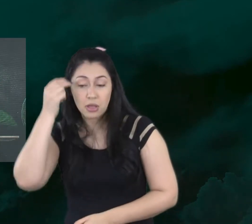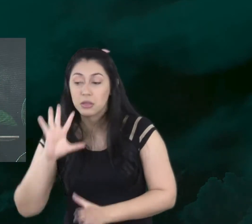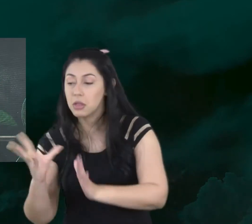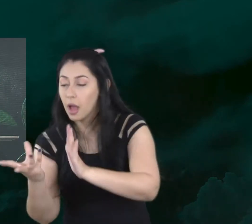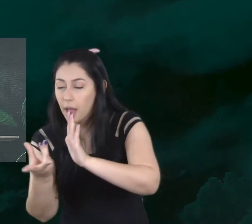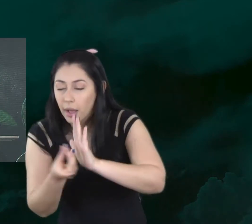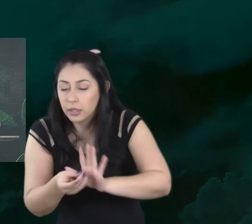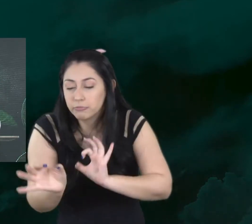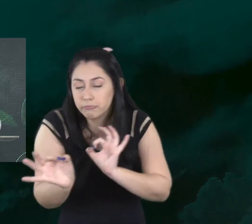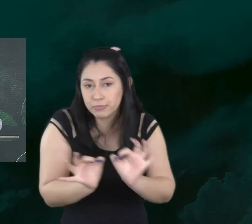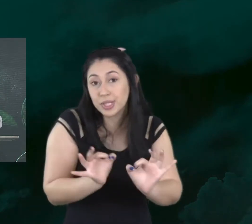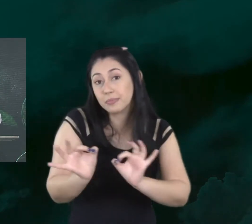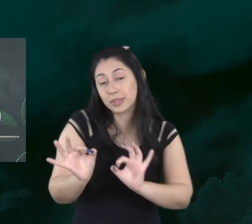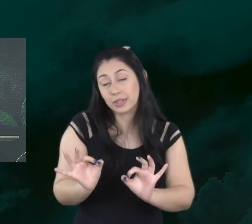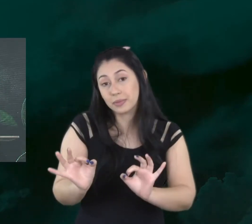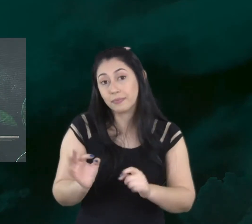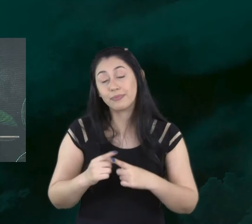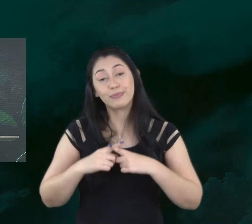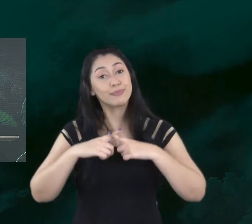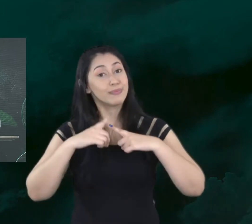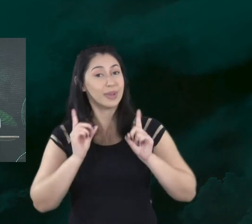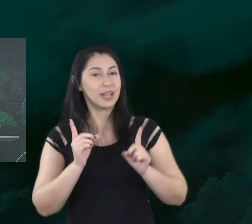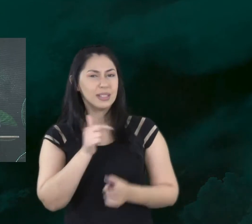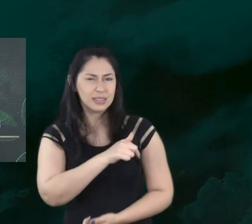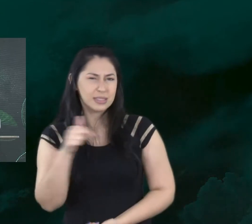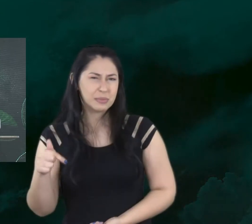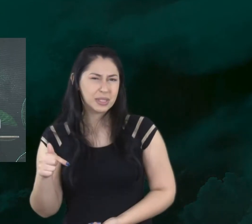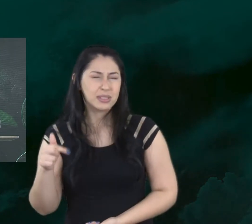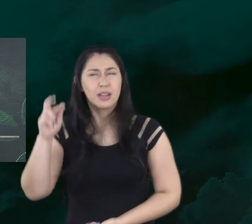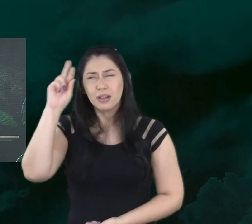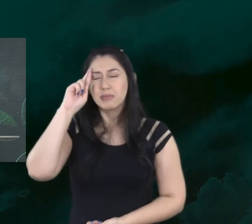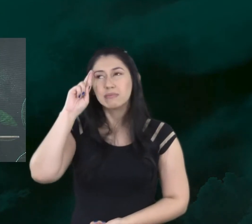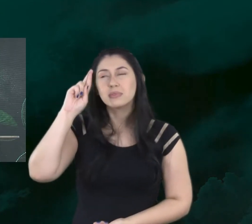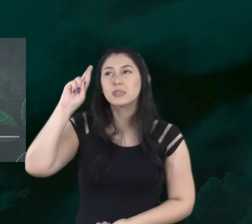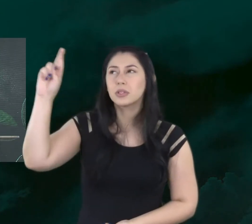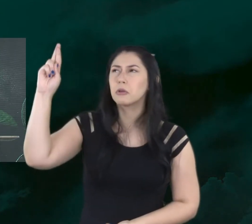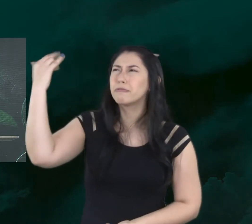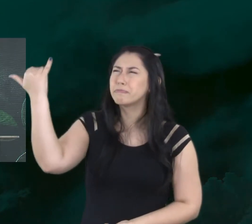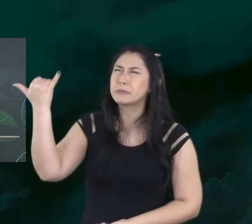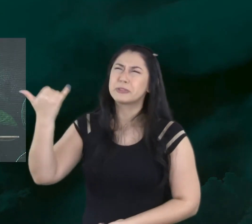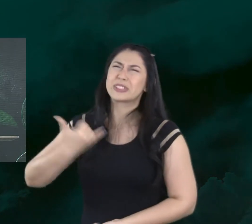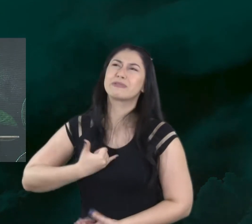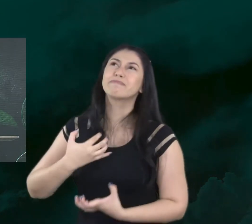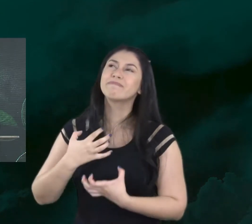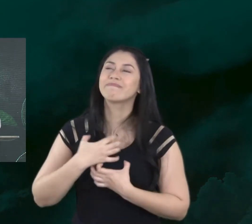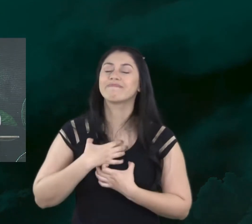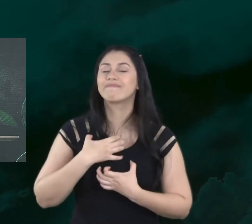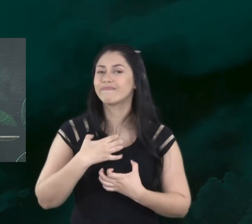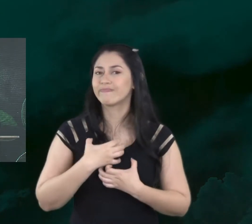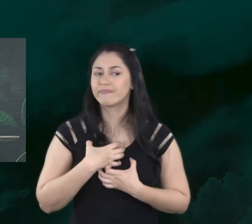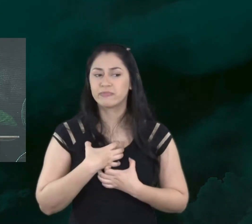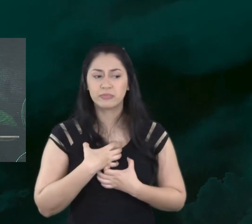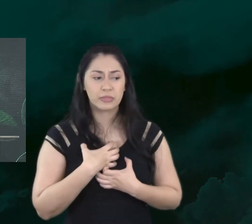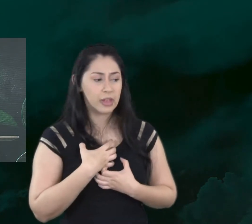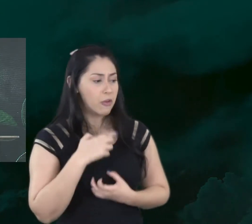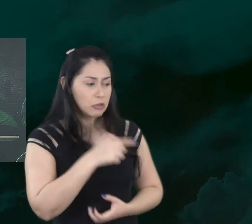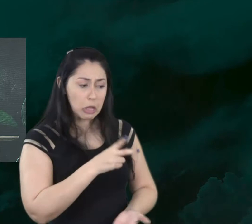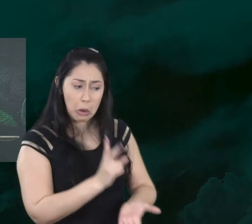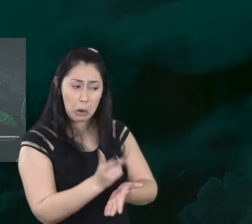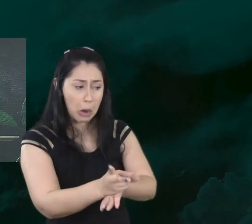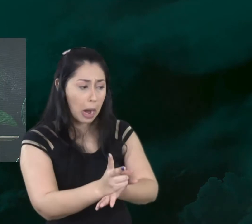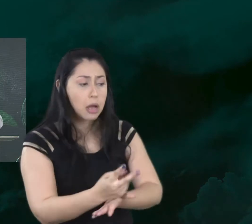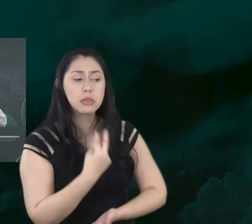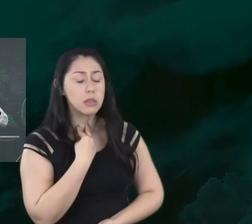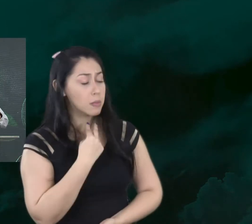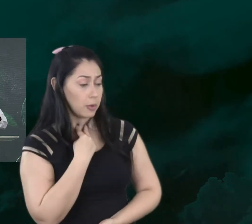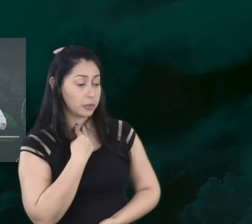Mas o Senhor, essa semana me incomodou. Você não pode seguir adiante